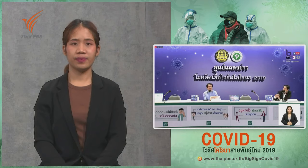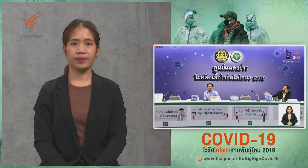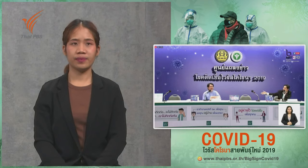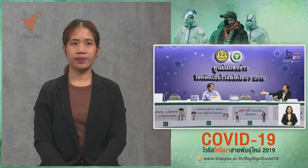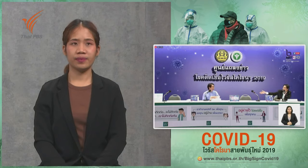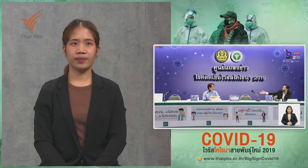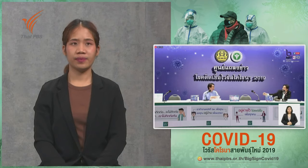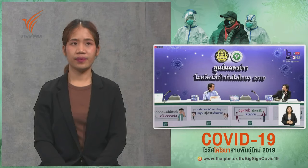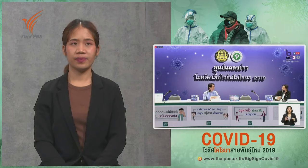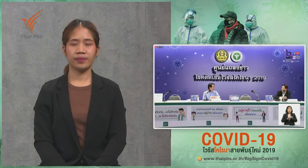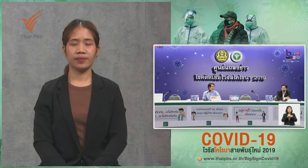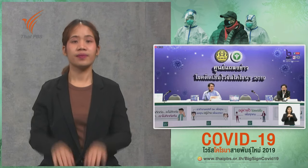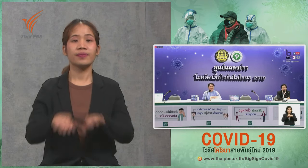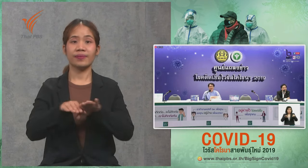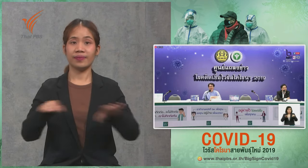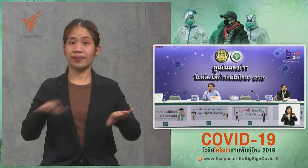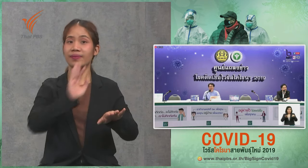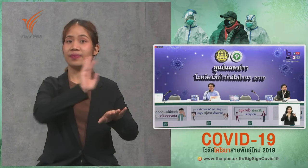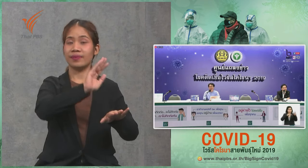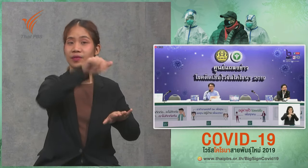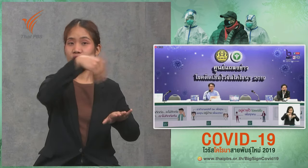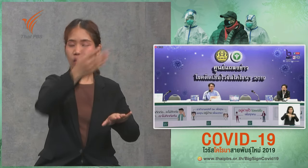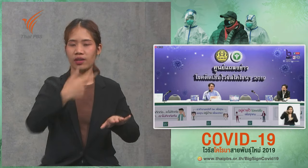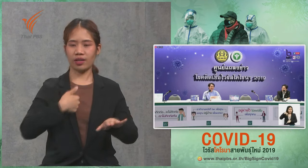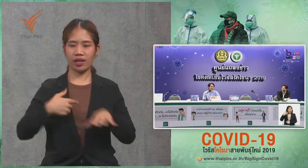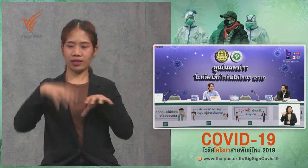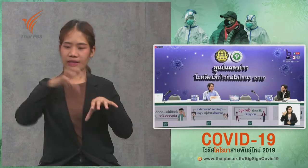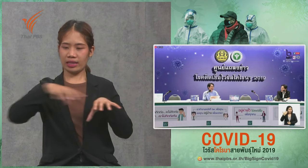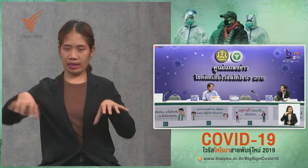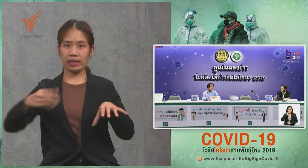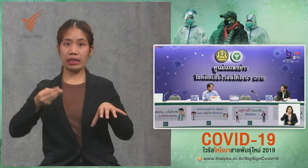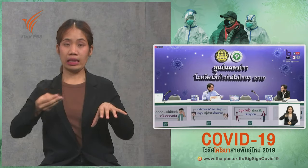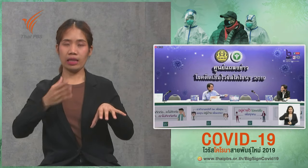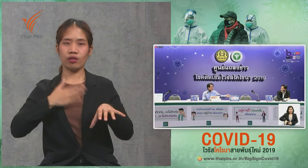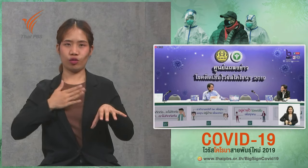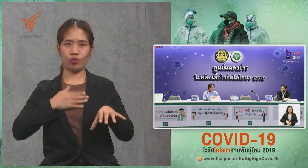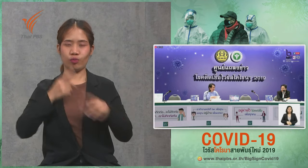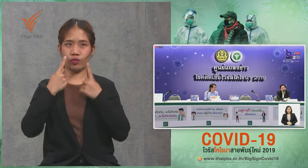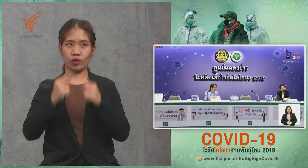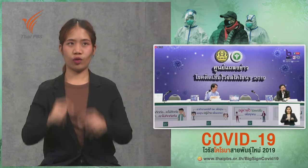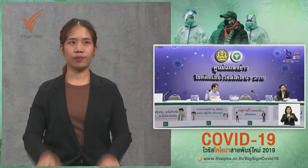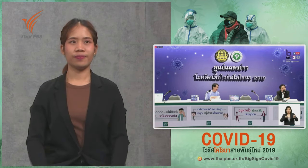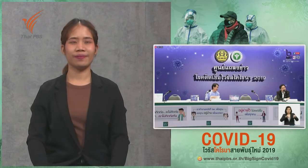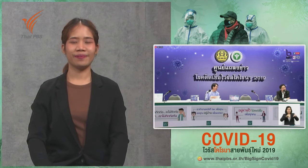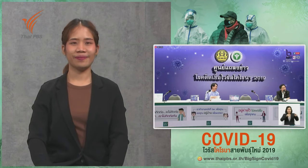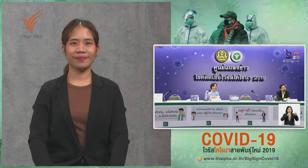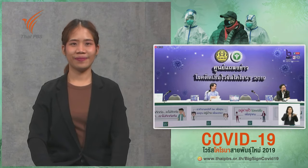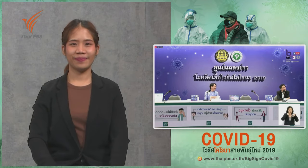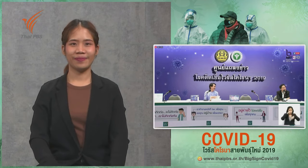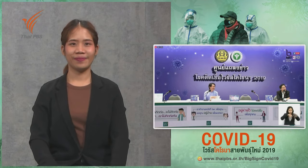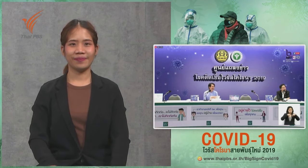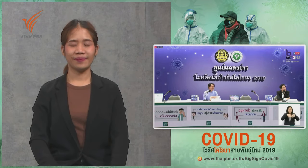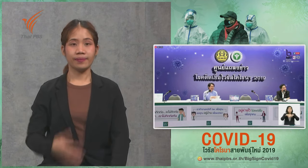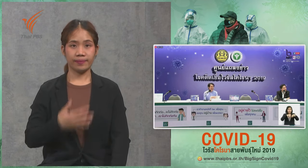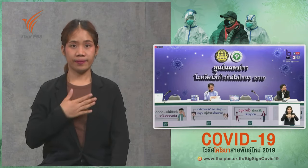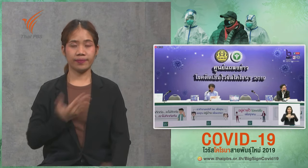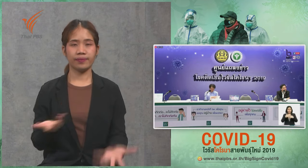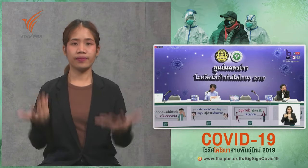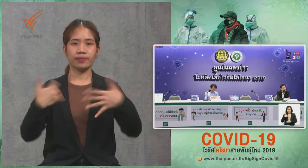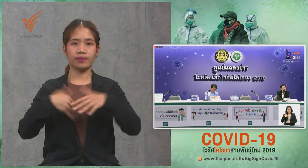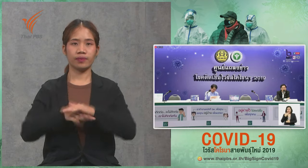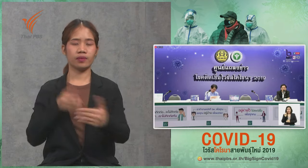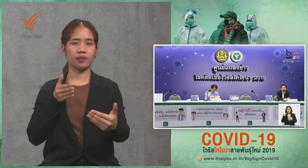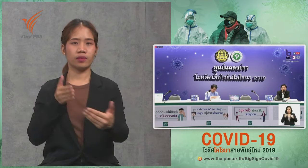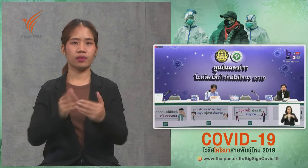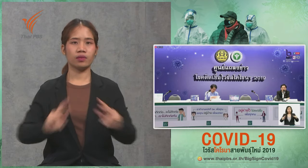เรื่อง นี้ เร ื่ องเกณฑ์เรื่องเกณฑ์นั้นก่อนแล้วกันแต่เรื่องสถานที่เดี๋ยวจะบอกครับ พี่ตอบสถานที่ก่อนก็ได ้เราได้รับการประสานเนาะจ